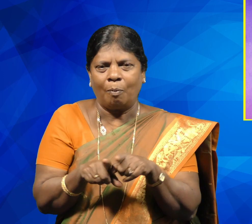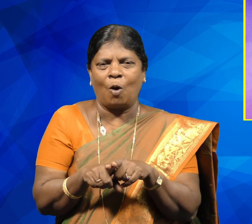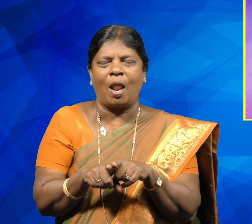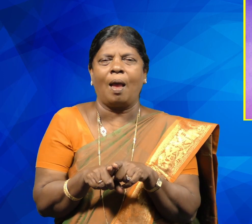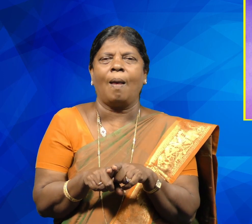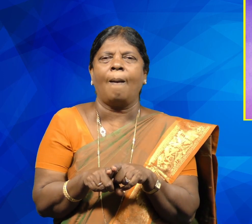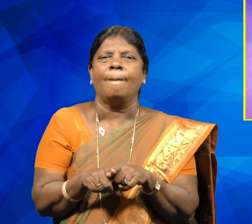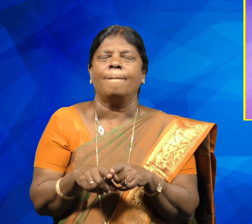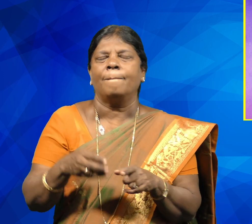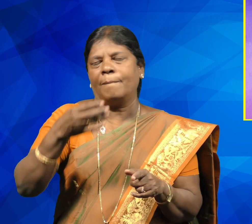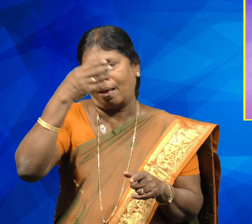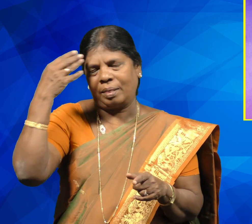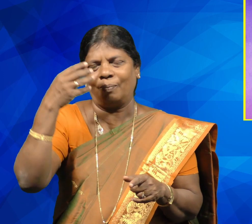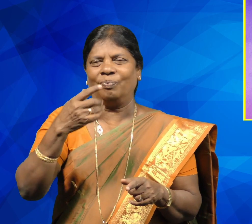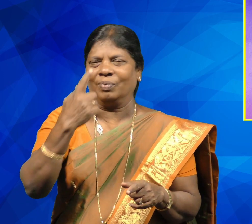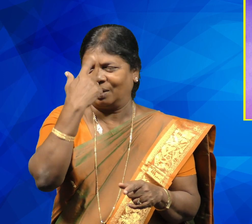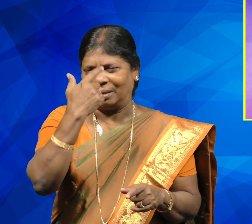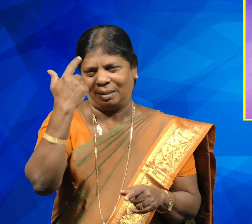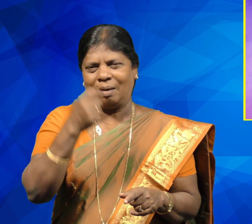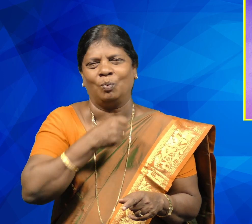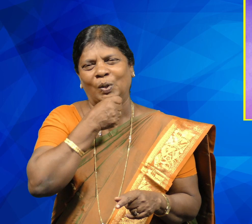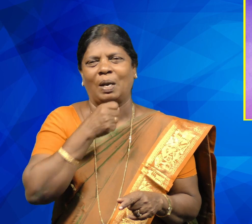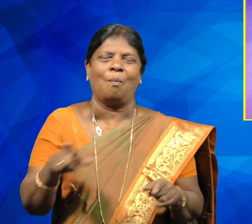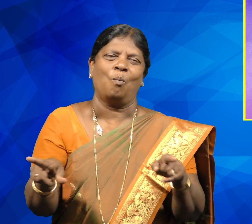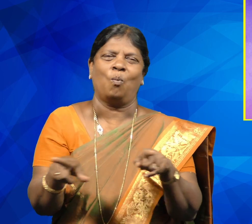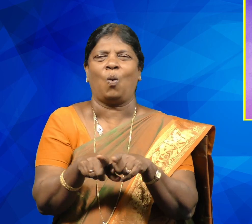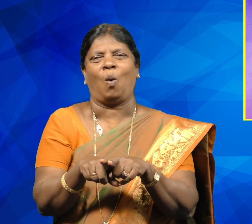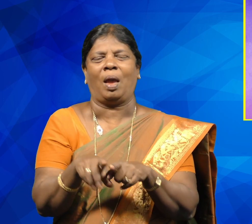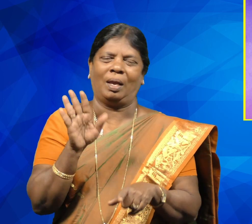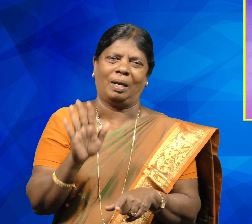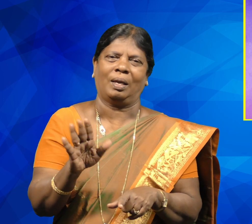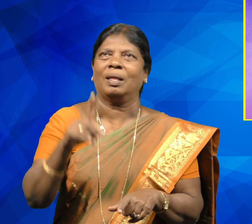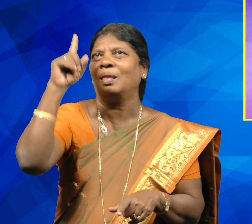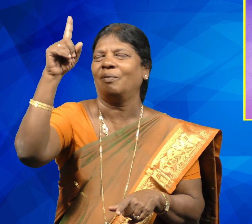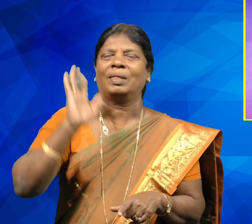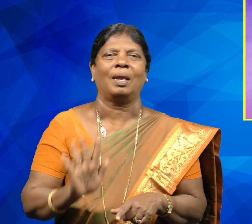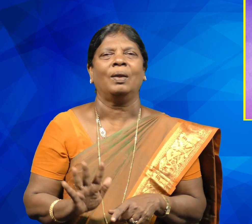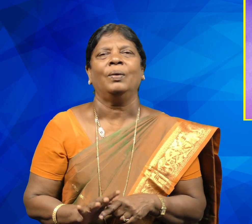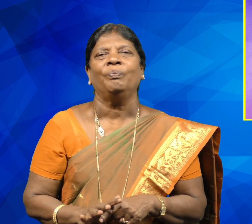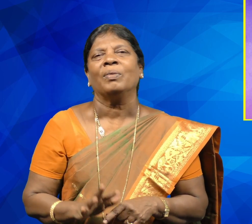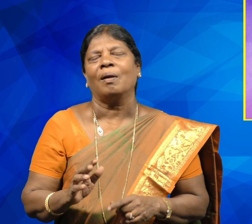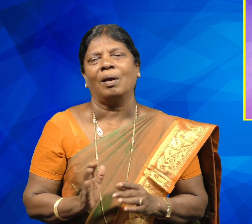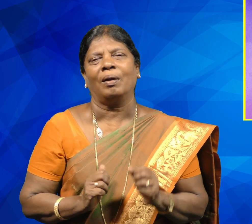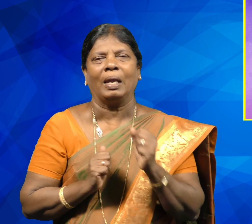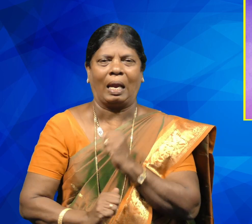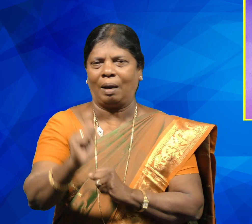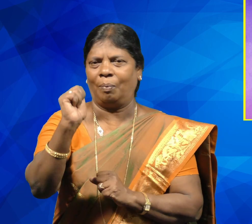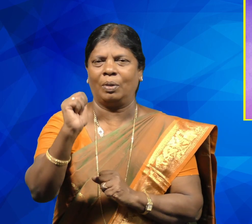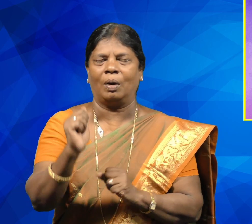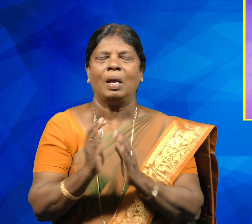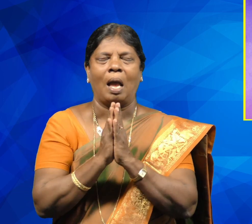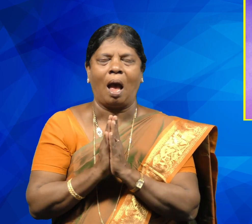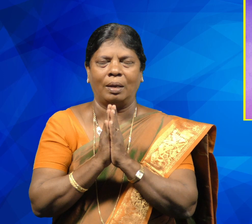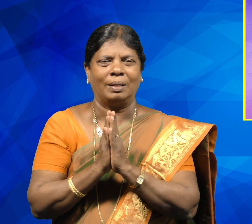இப்படி ஒரு மத அடையாளம், நம்பிக்கை அடையாளத்தோடு தாங்கள் வழிபடுகிற தெய்வத்தை